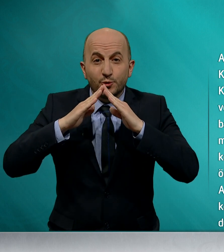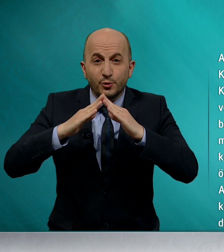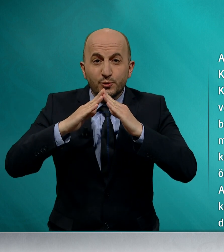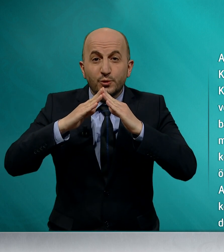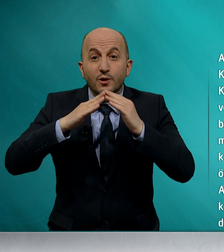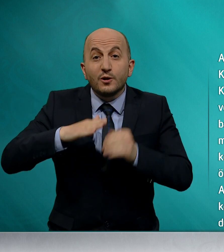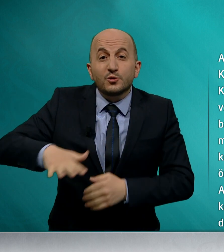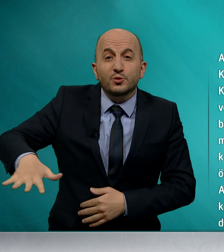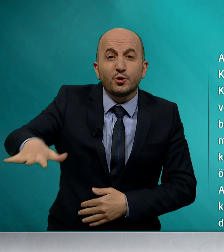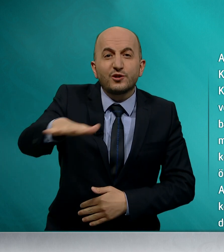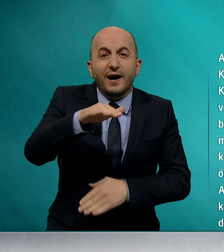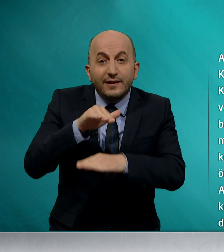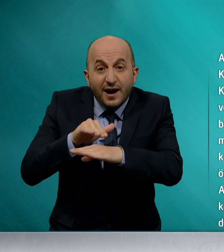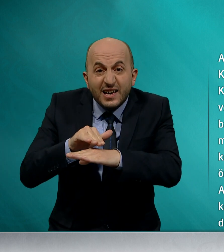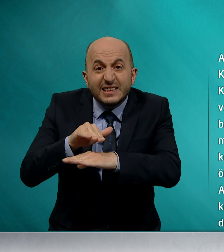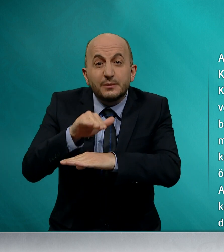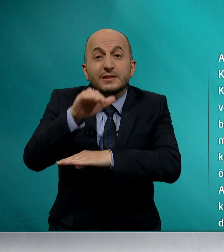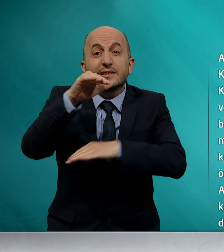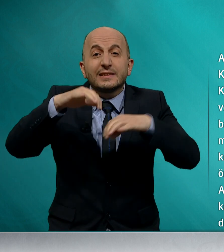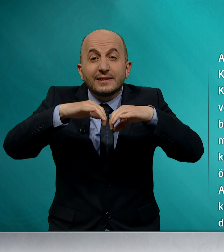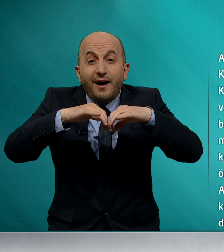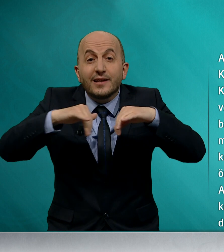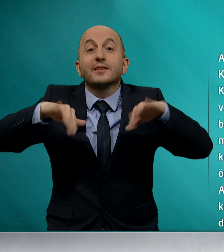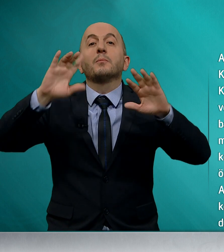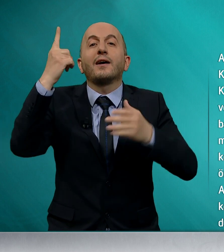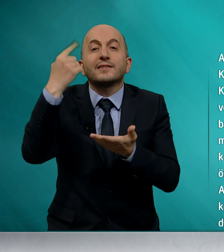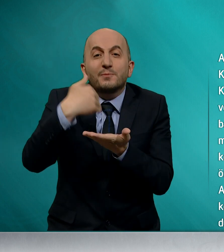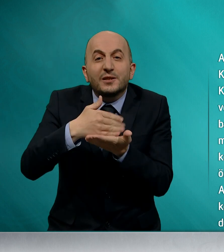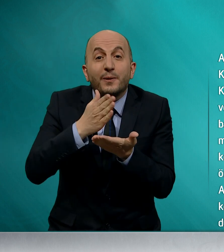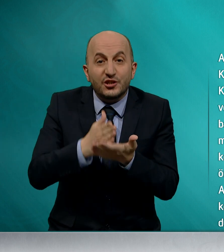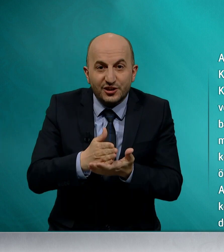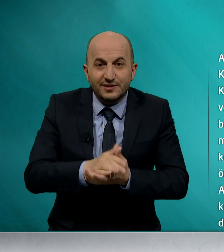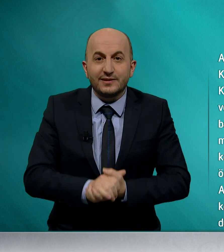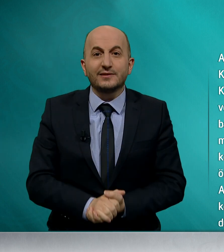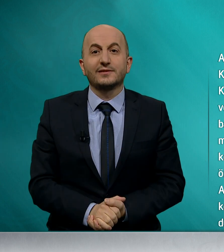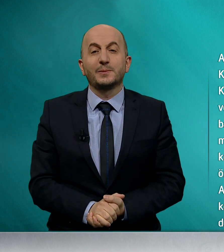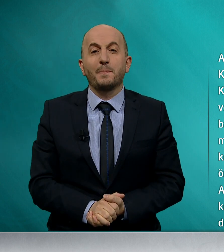komşuluk sosyal hayatımızın ayrılmaz bir parçasıdır.